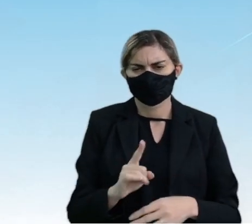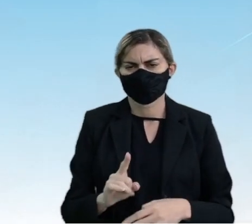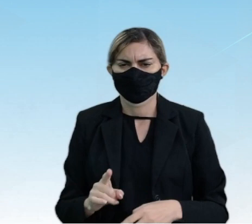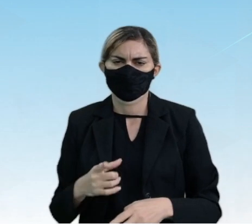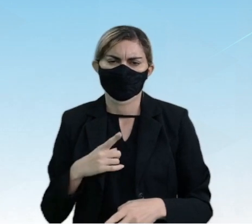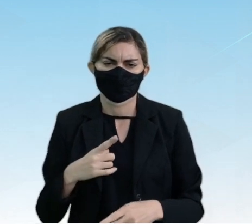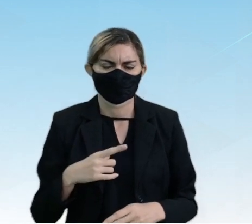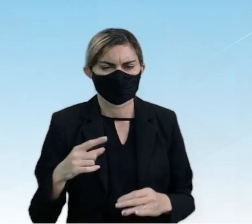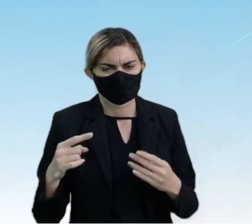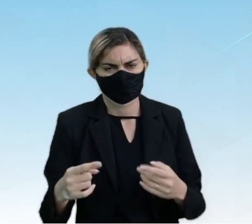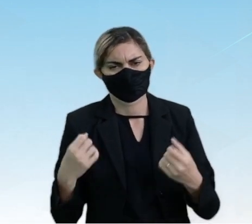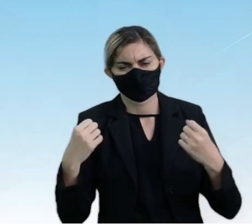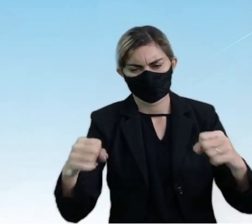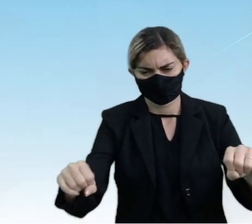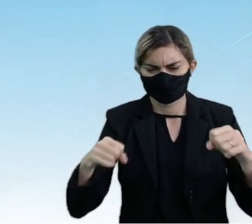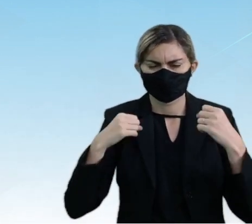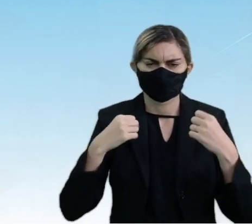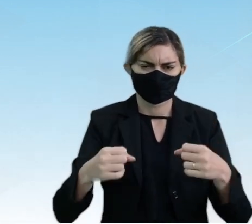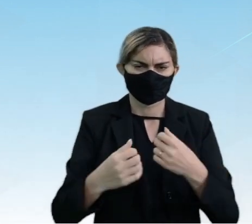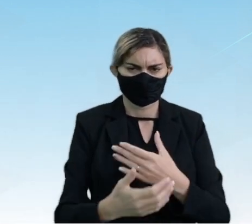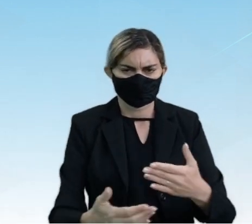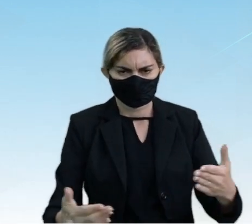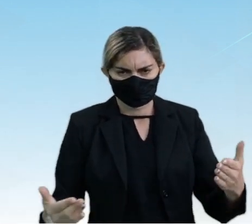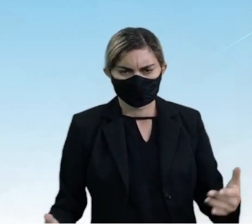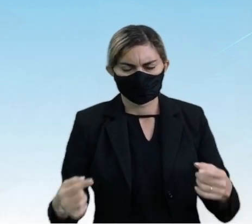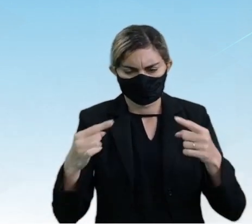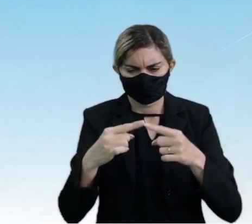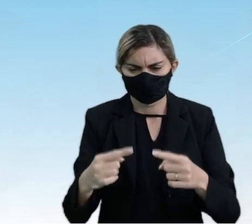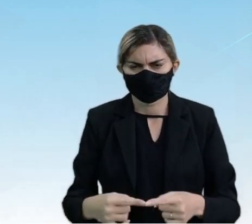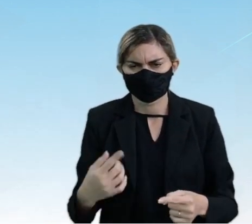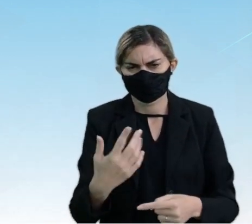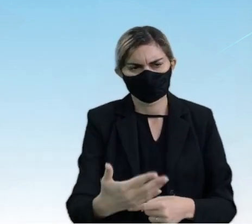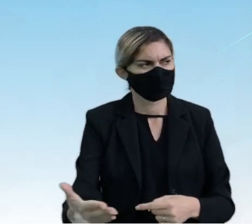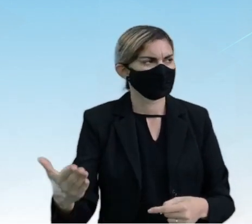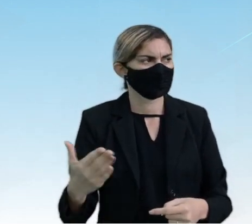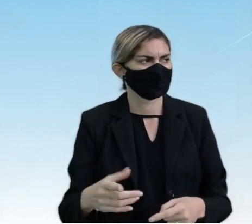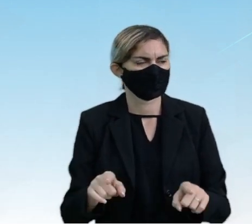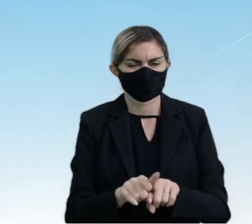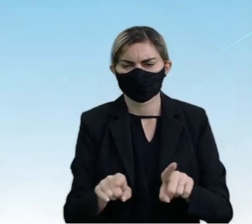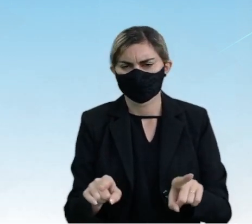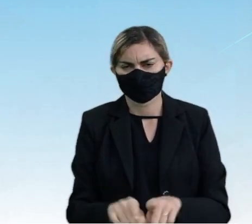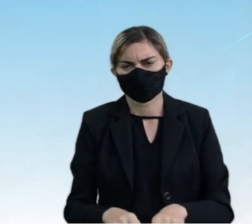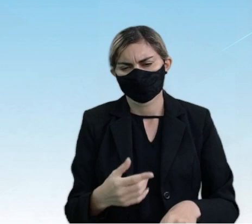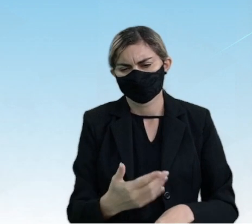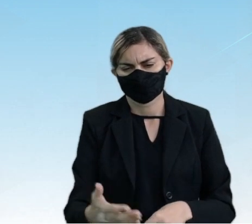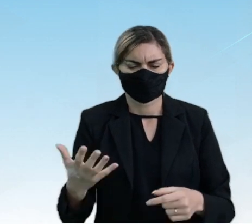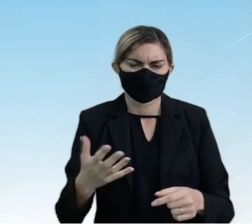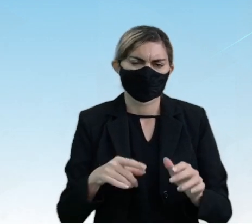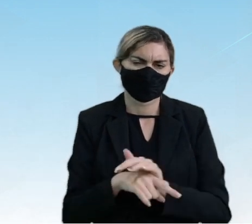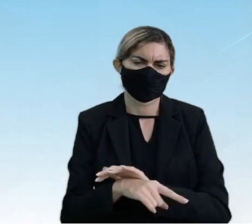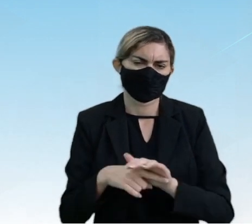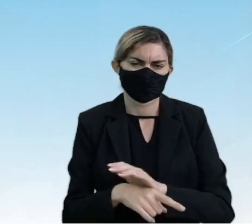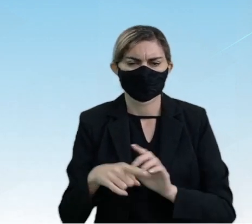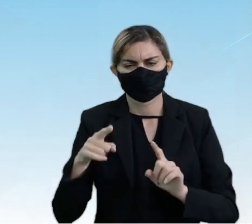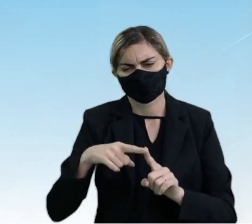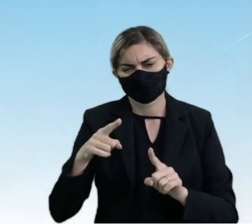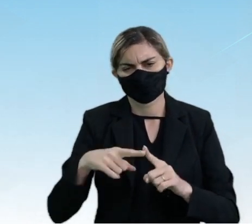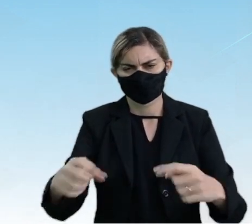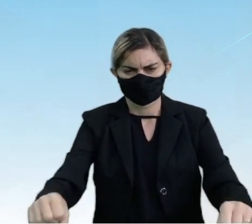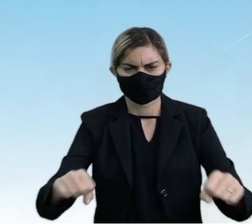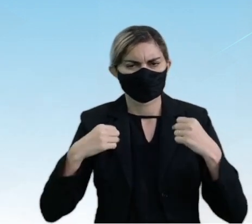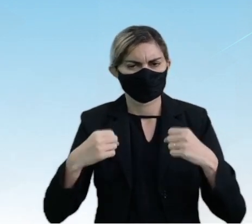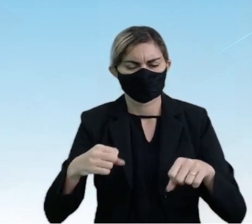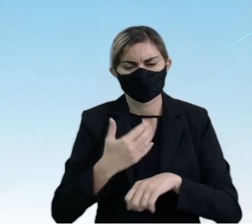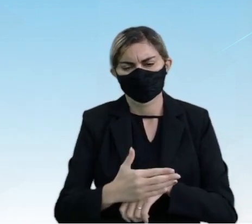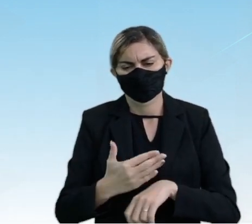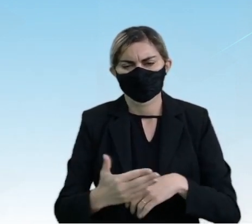não competitiva de academia e veja se ela se aplica no seu dia a dia. E também quero que você pesquise os tipos de ginásticas que